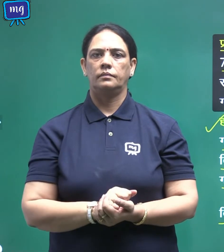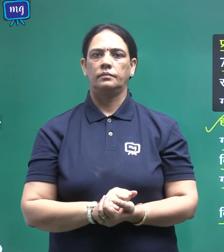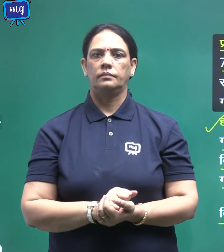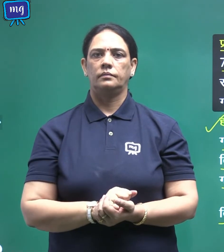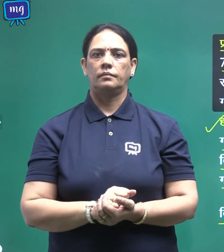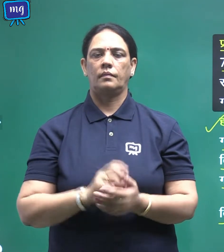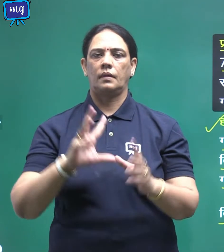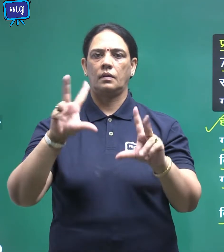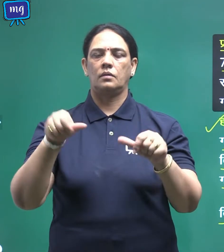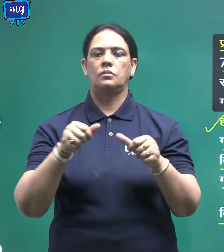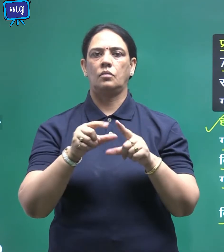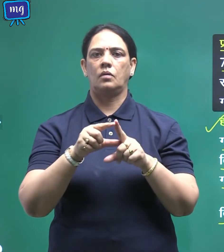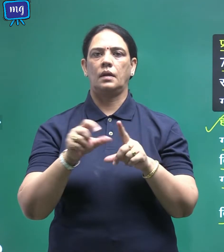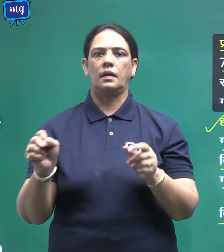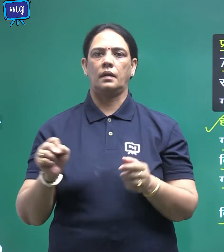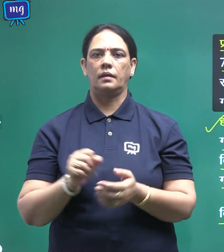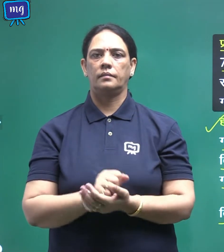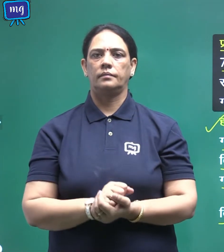हल करेंगे,